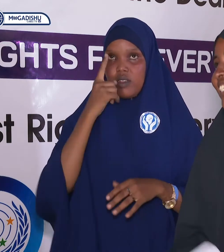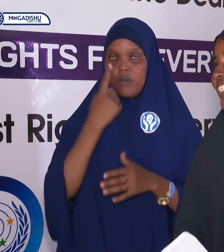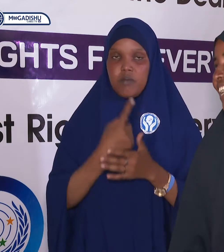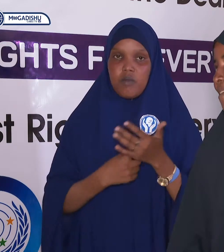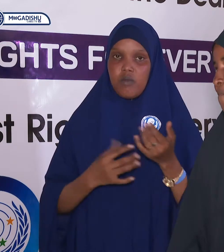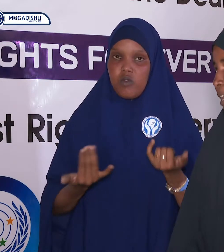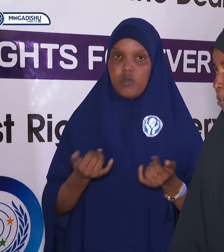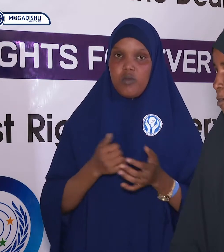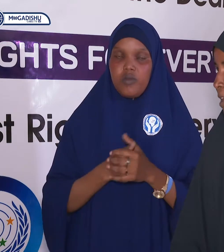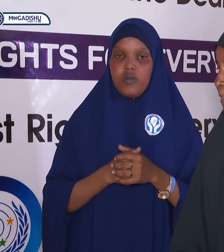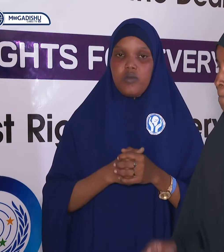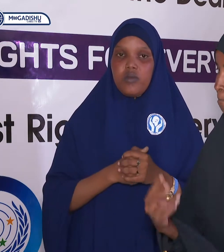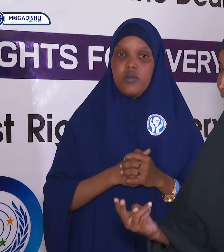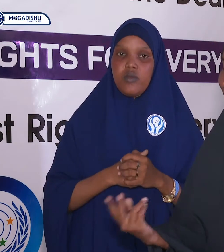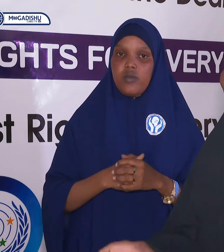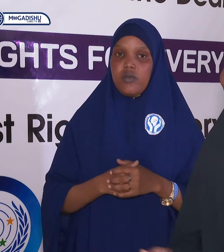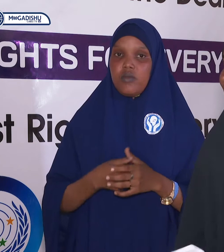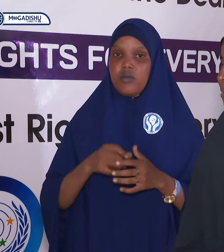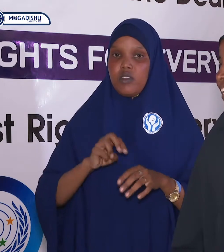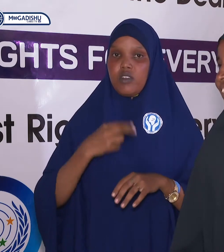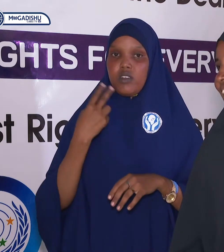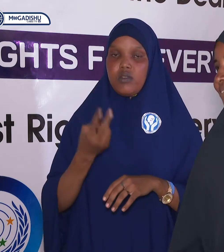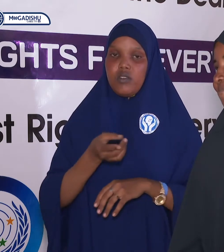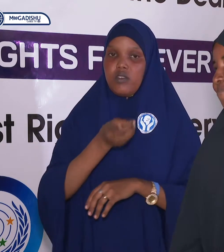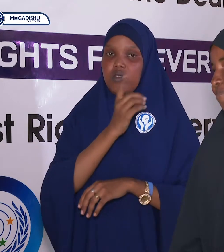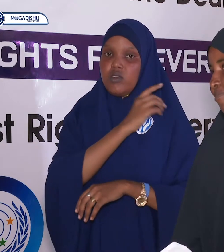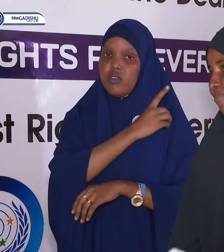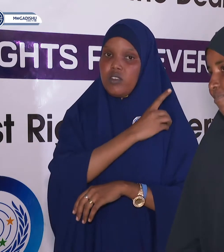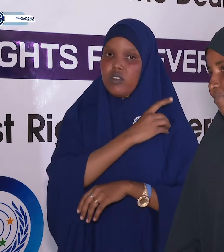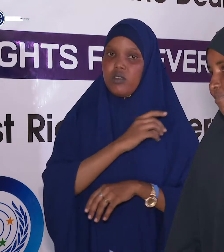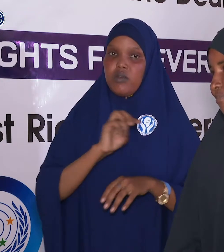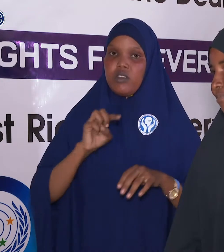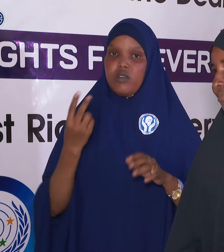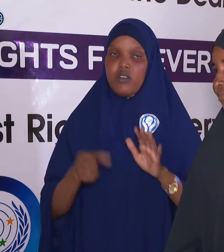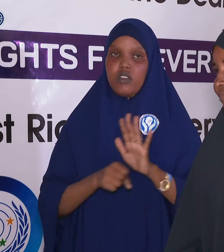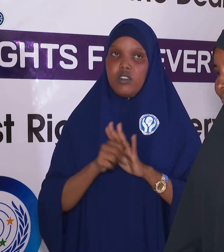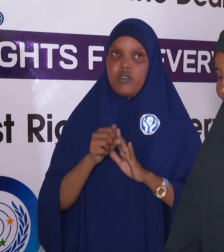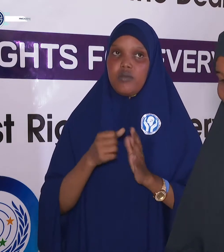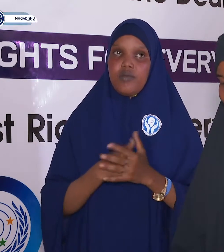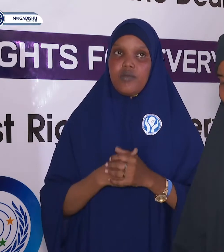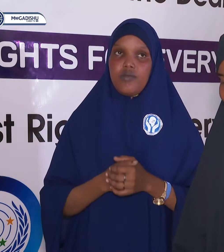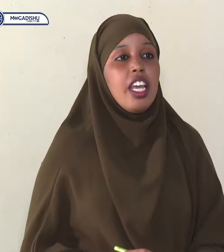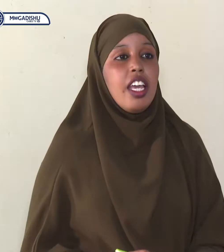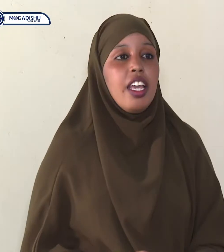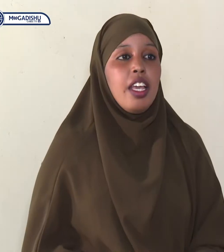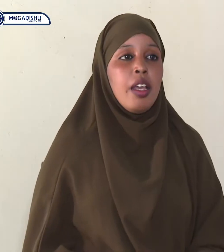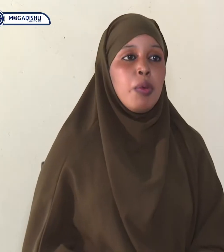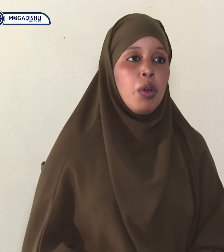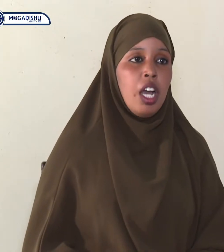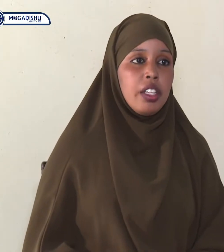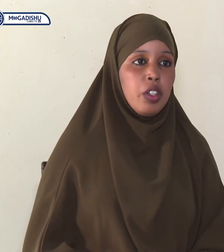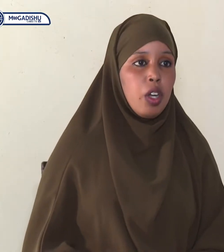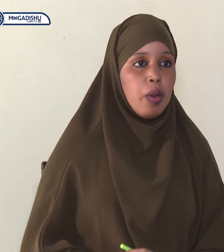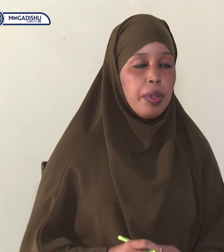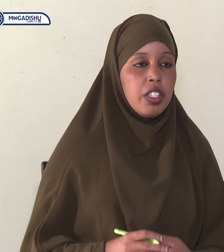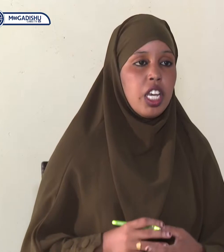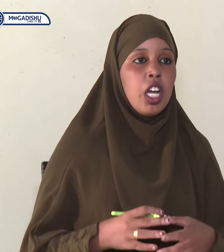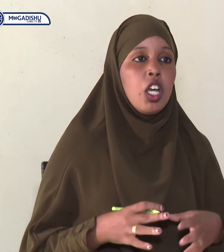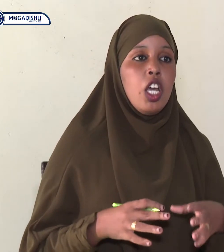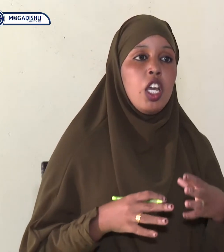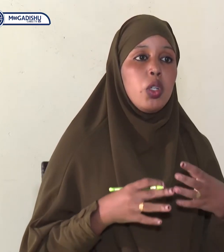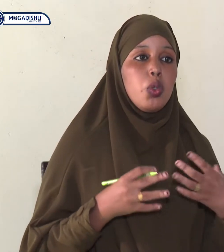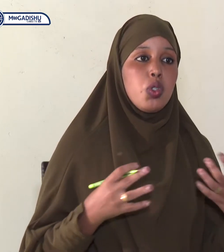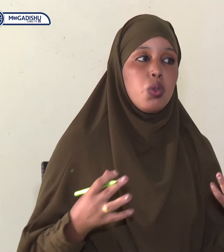tan diiniga marka koowaad marka labaad tan maadiga bal waxaad inooga